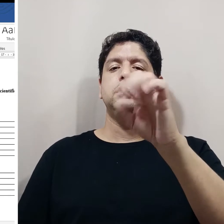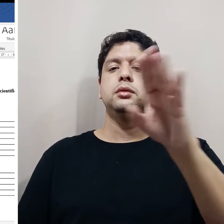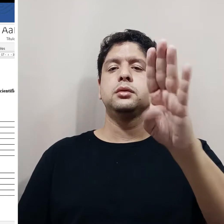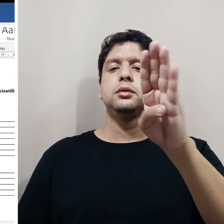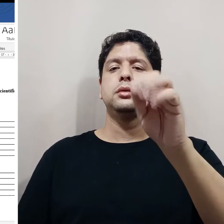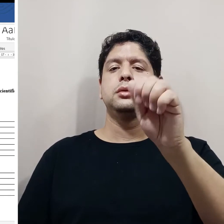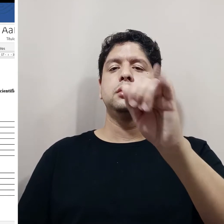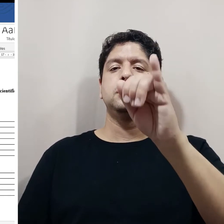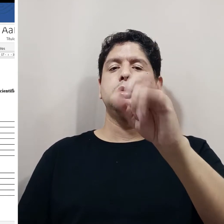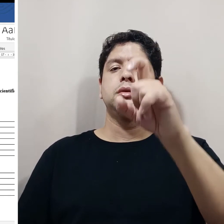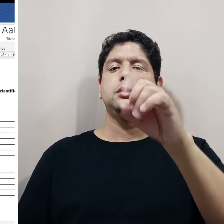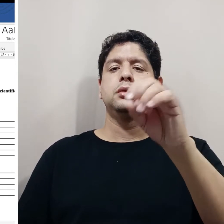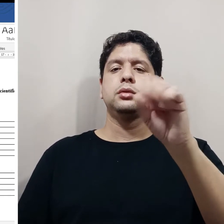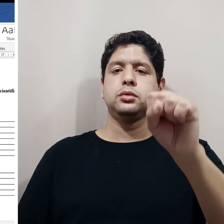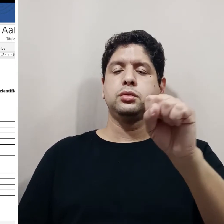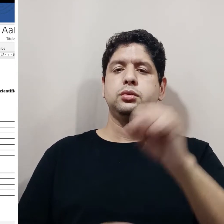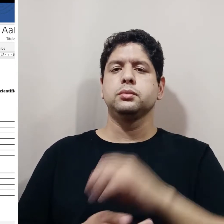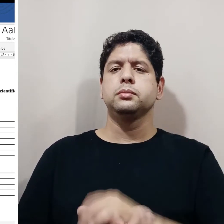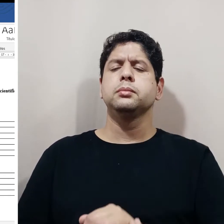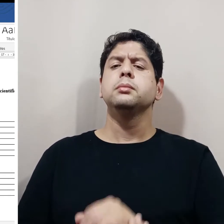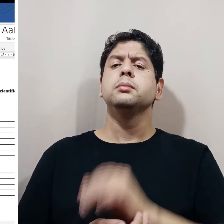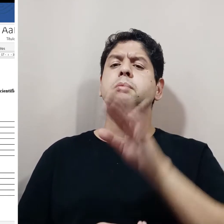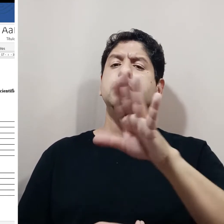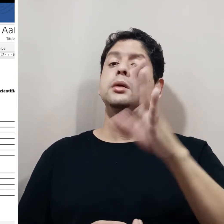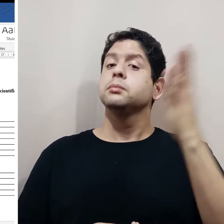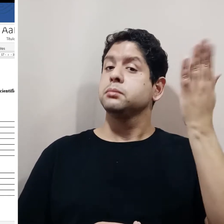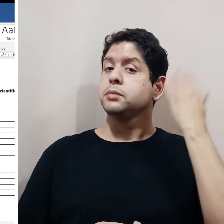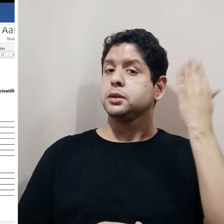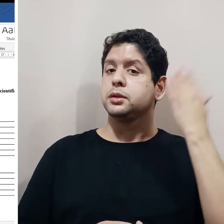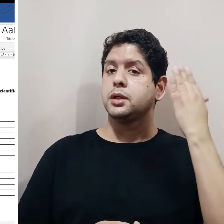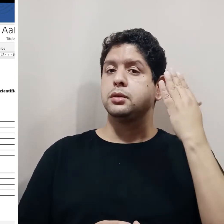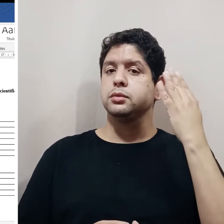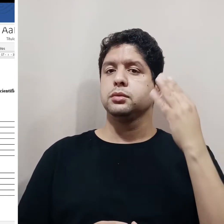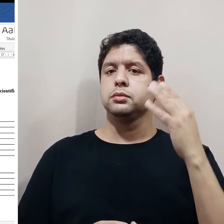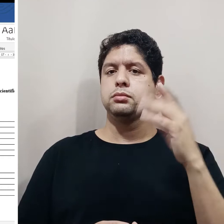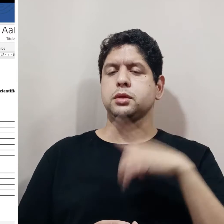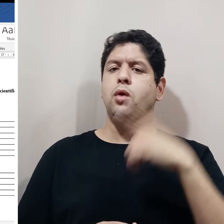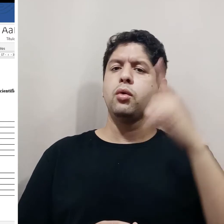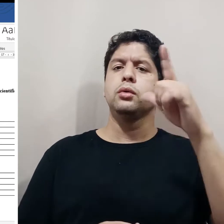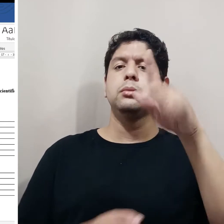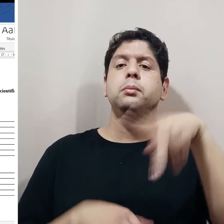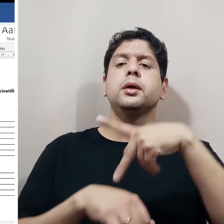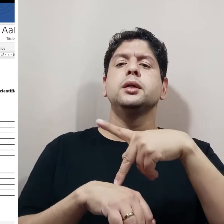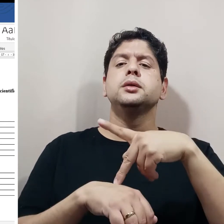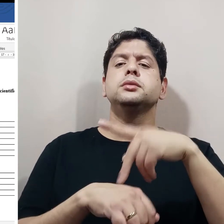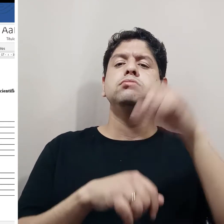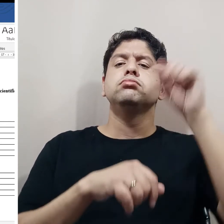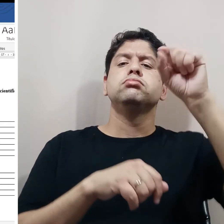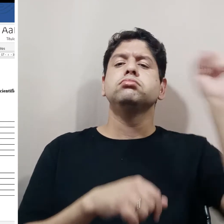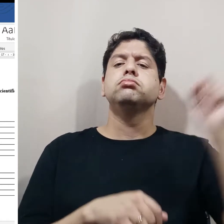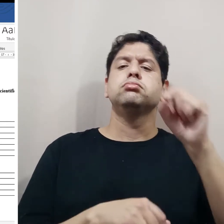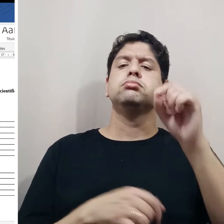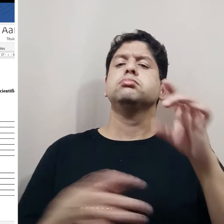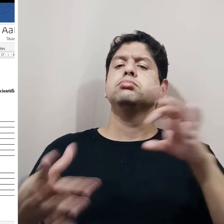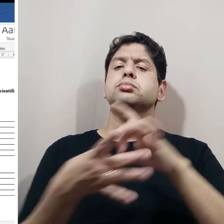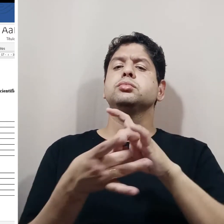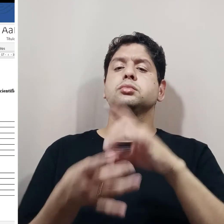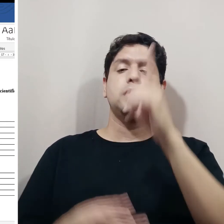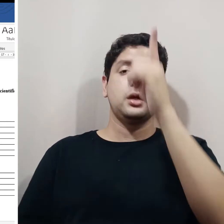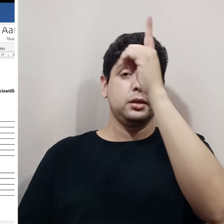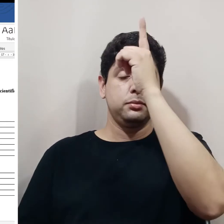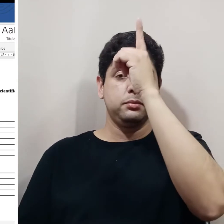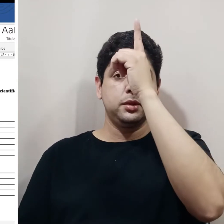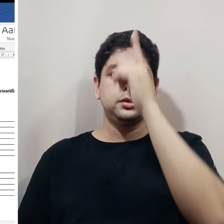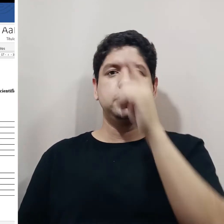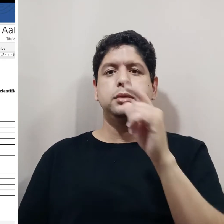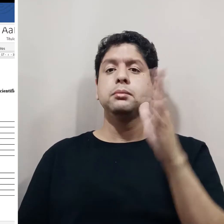também conhecida, né, como os Países Baixos, né? Os estados alemães, eu vou escrever aqui